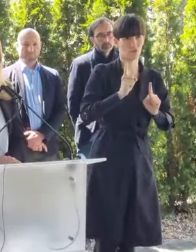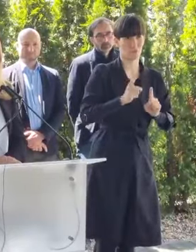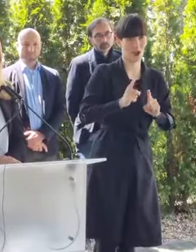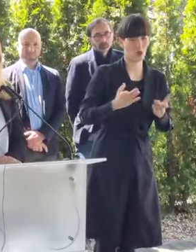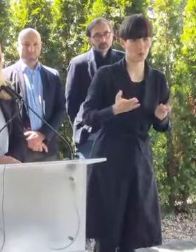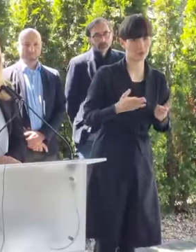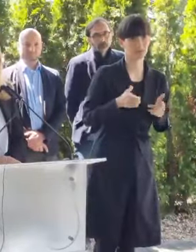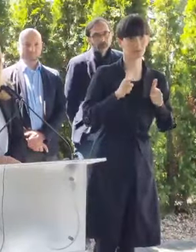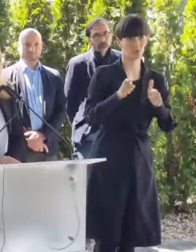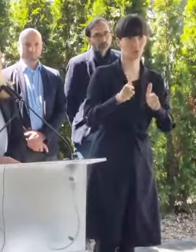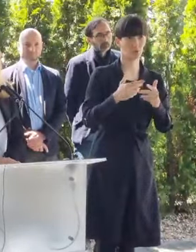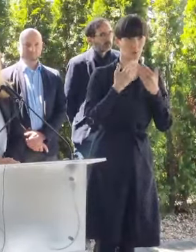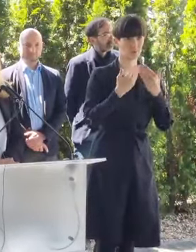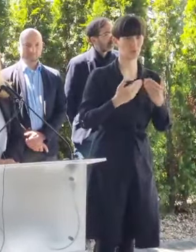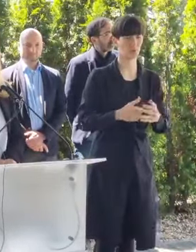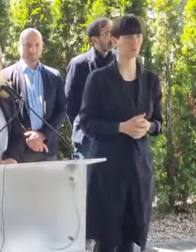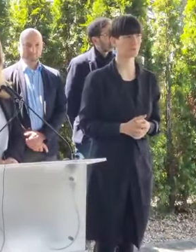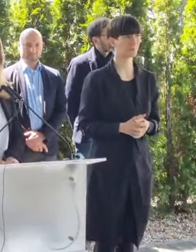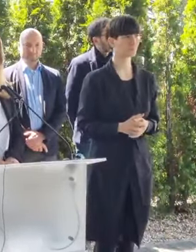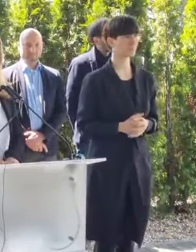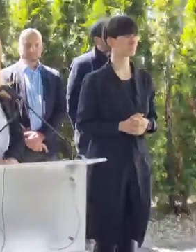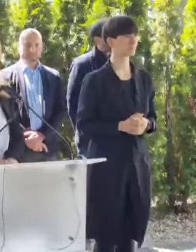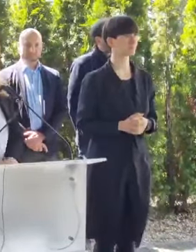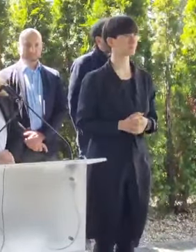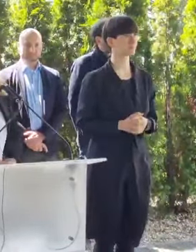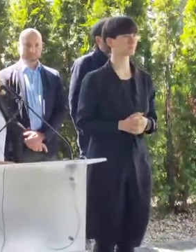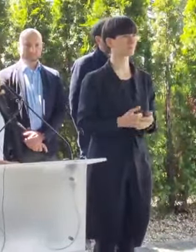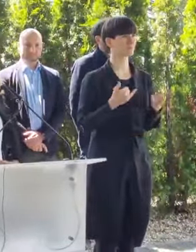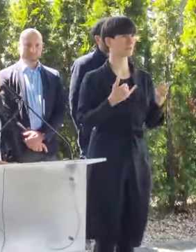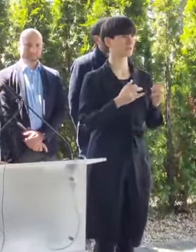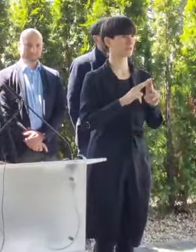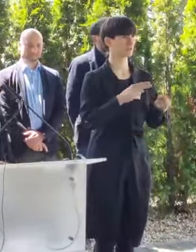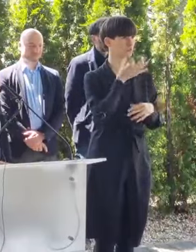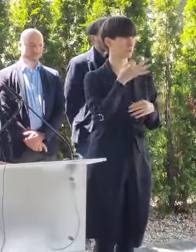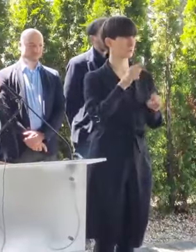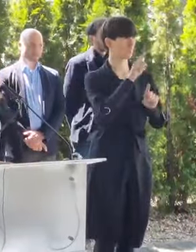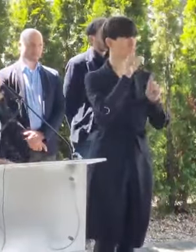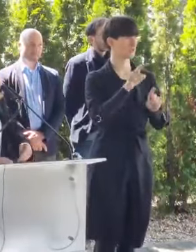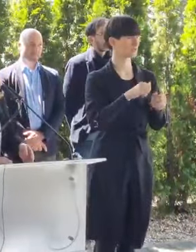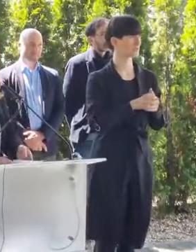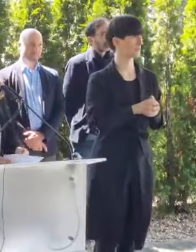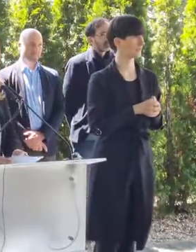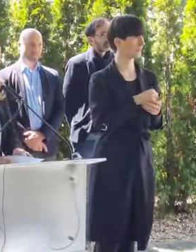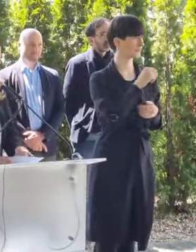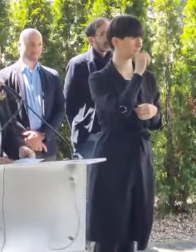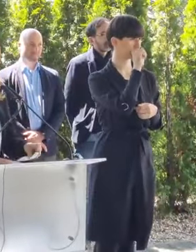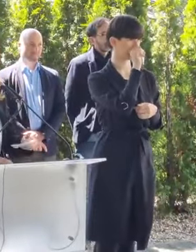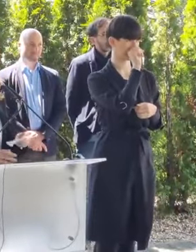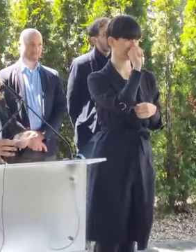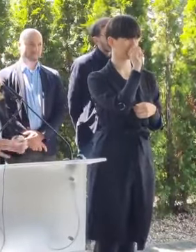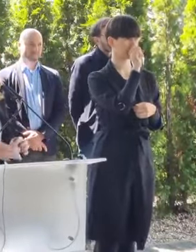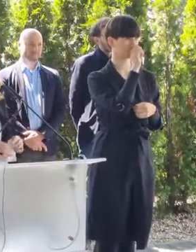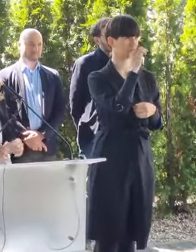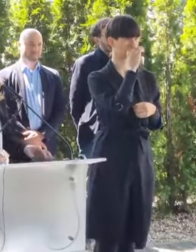podpore Ukrajiny. Ďakujem. Teraz je priestor na vaše otázky. Dávam k dispozícii tento mikrofón.